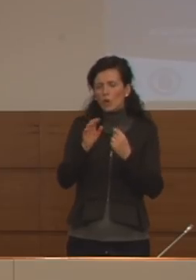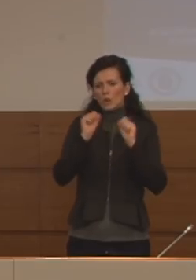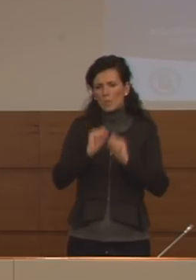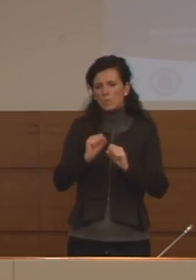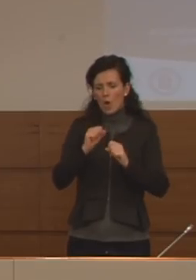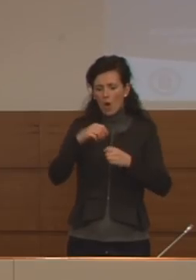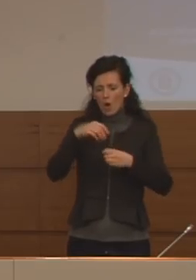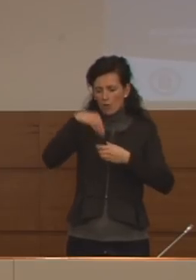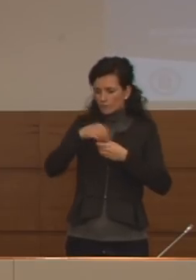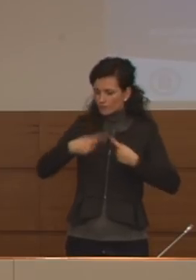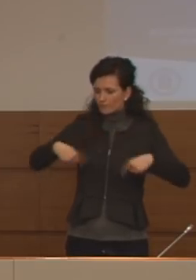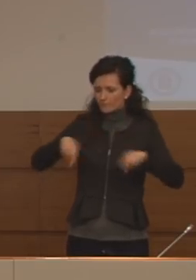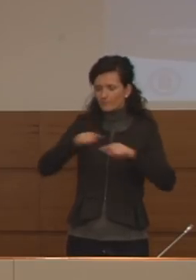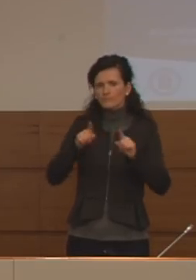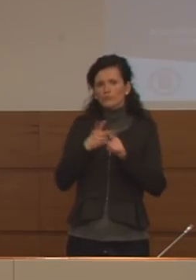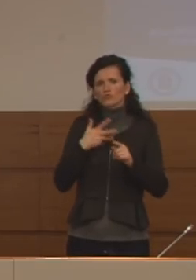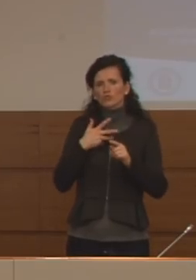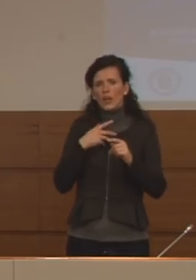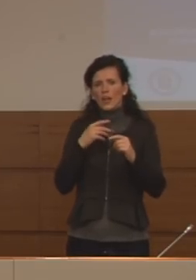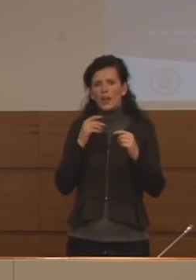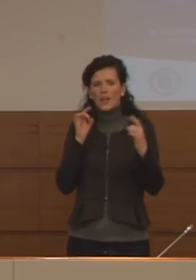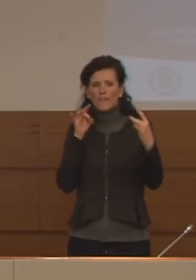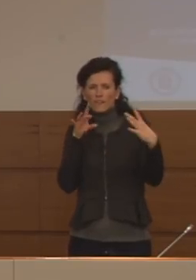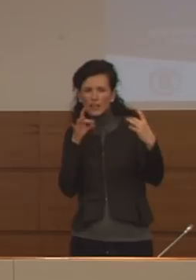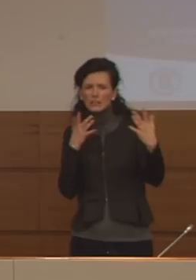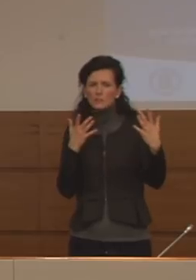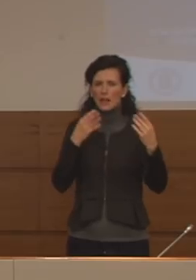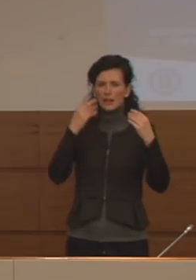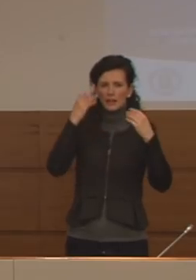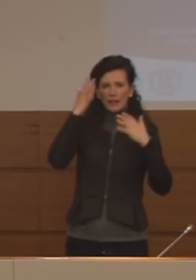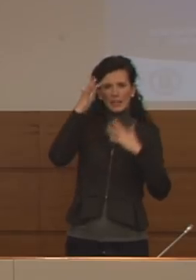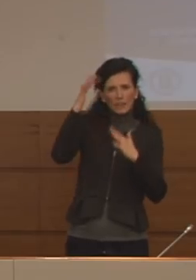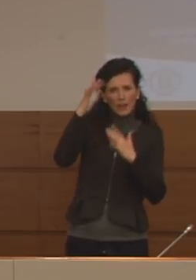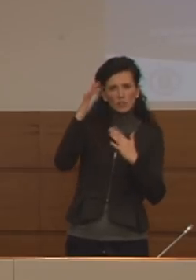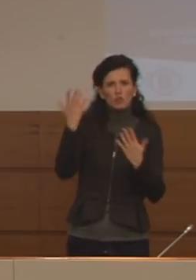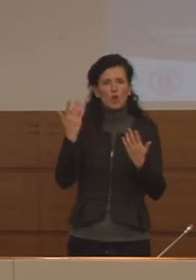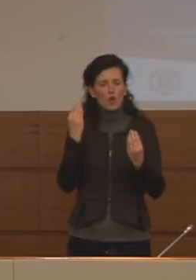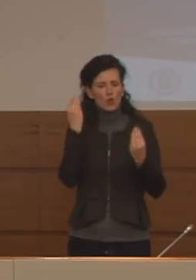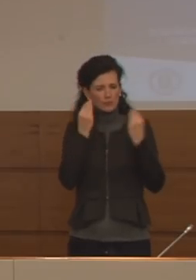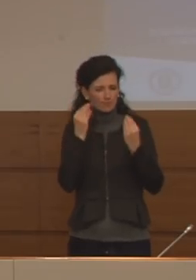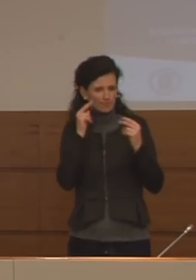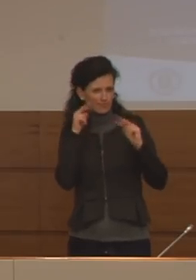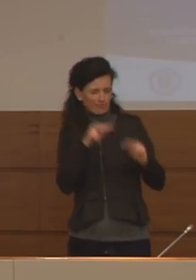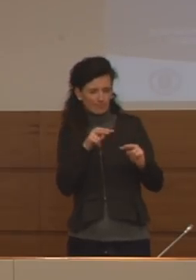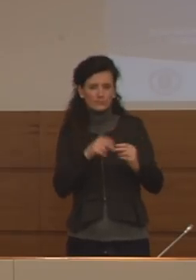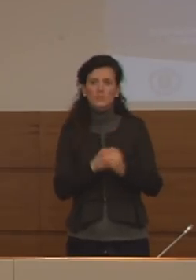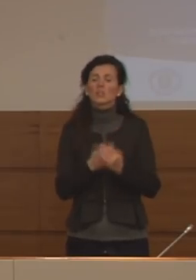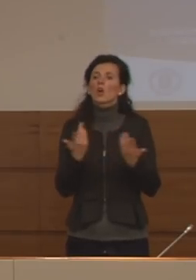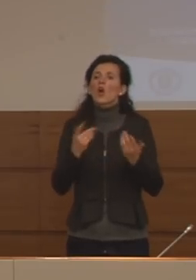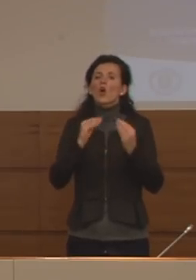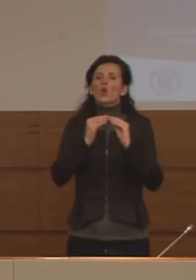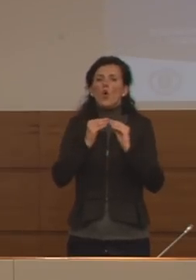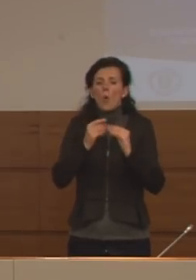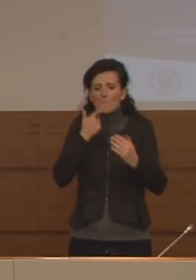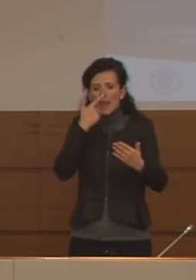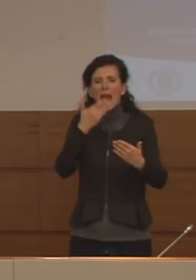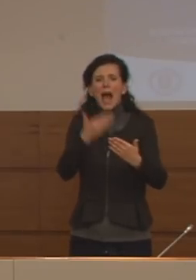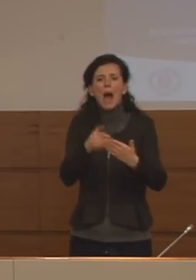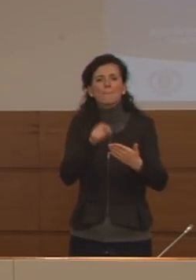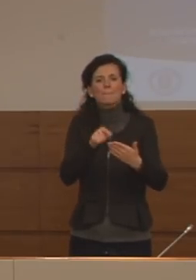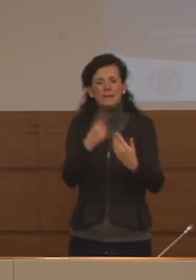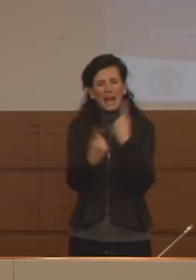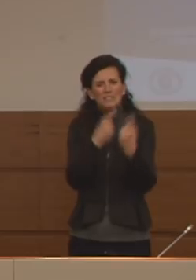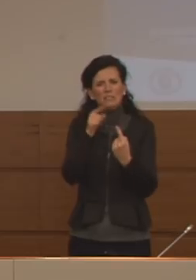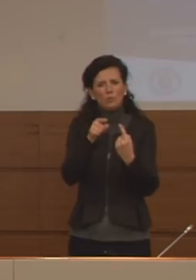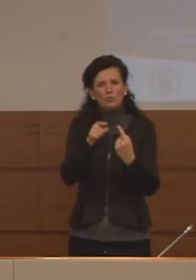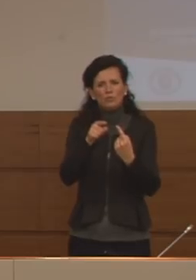importante su cui migliorare anche se ci sono dei punti sulla applicazione su questo io ricordavo